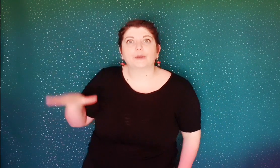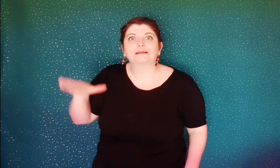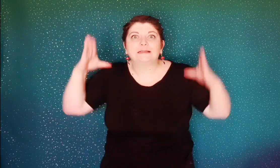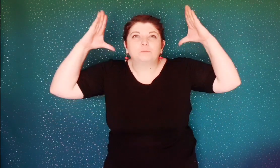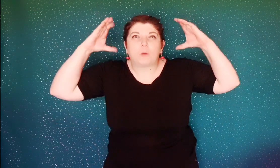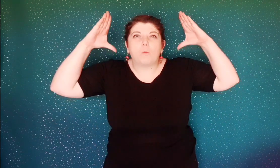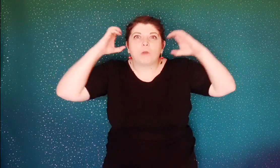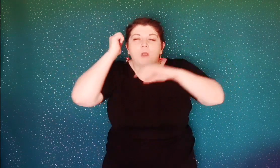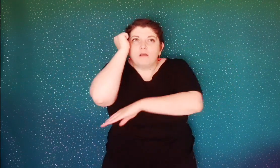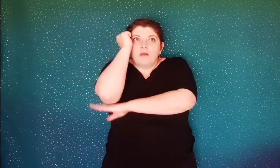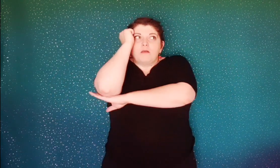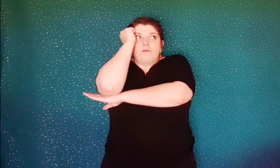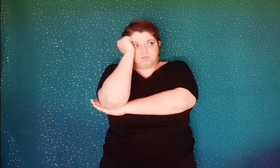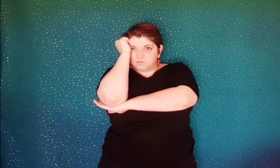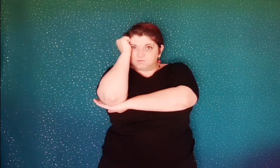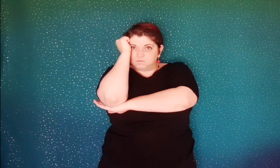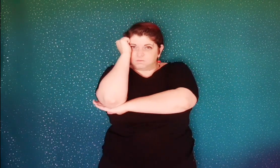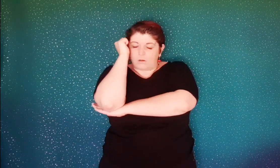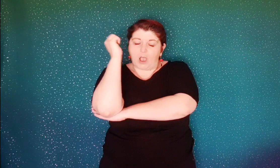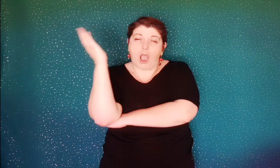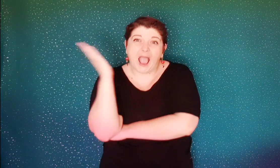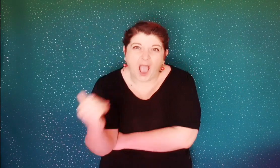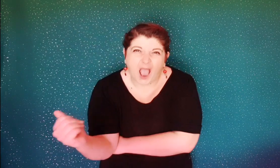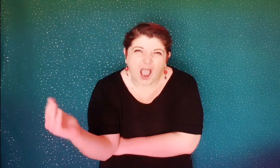Pompon ours, lui, s'ennuie terriblement.